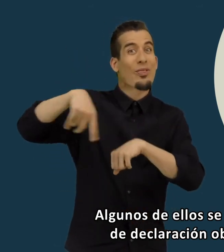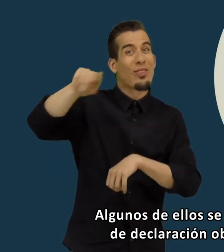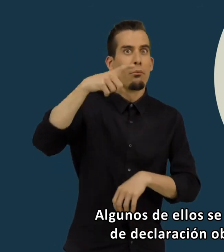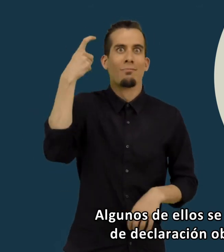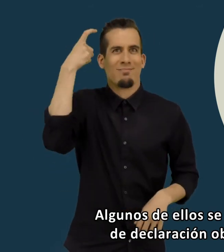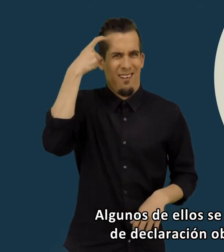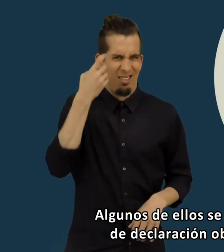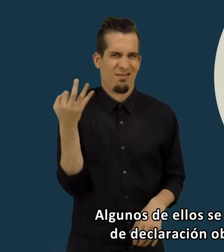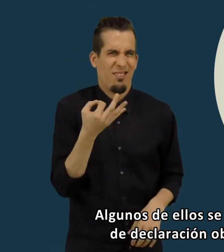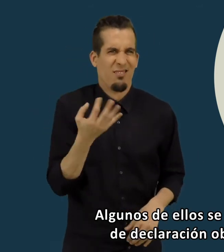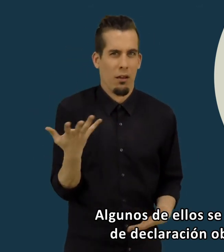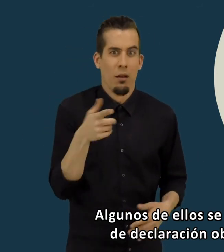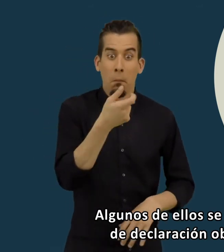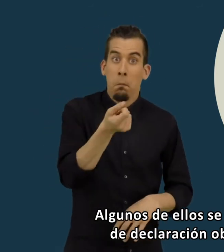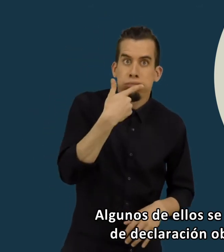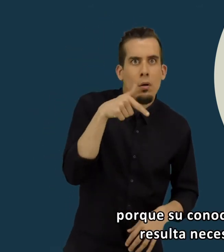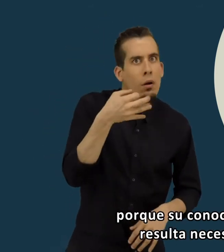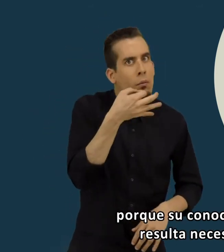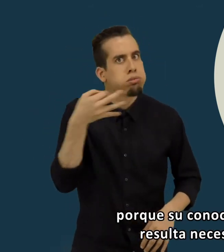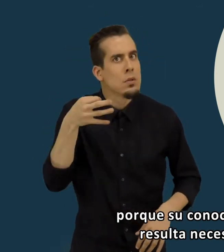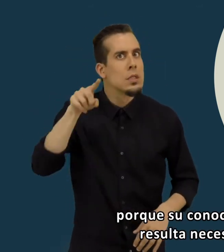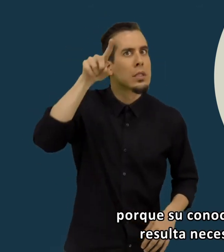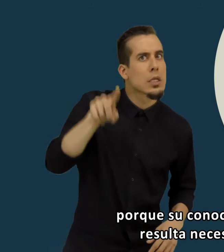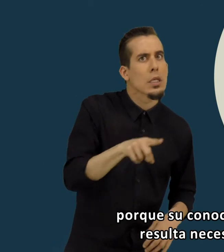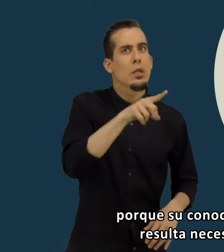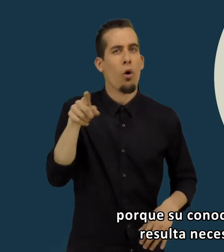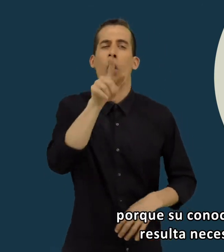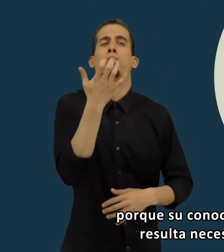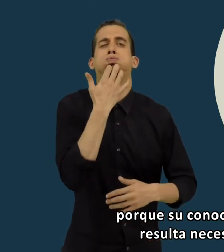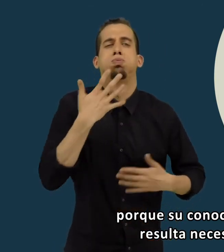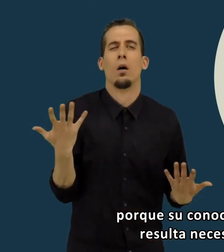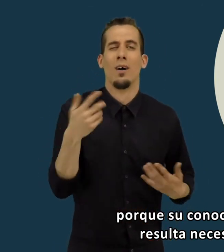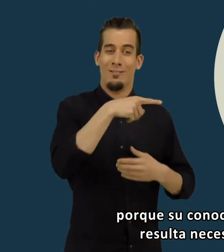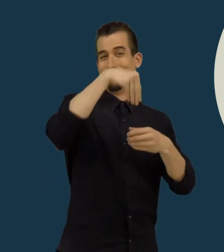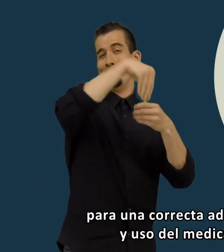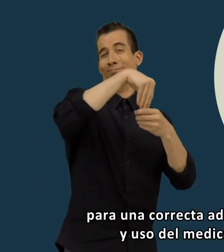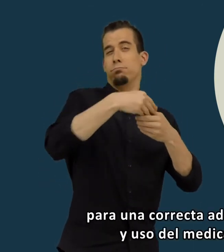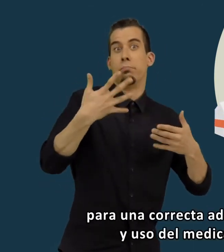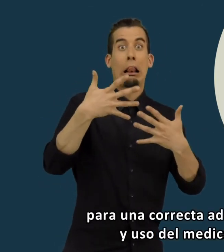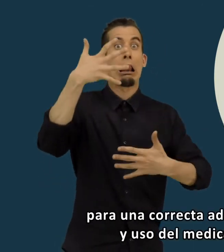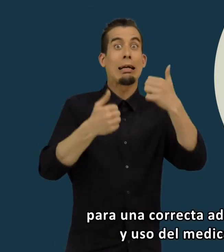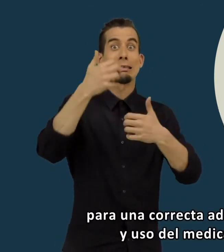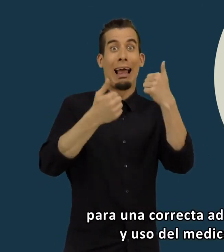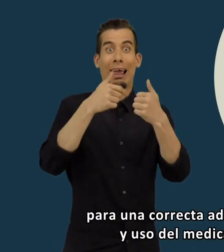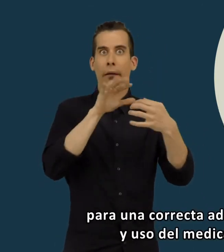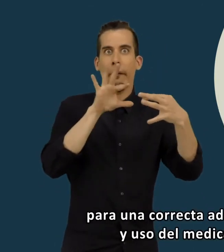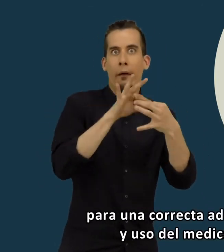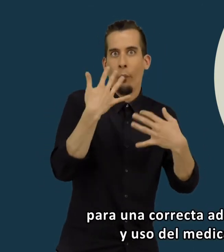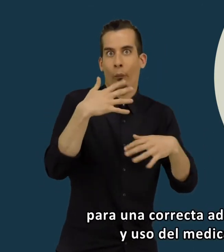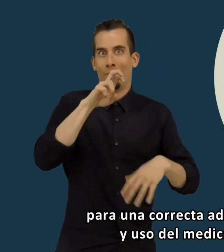consideran de declaración obligatoria porque su conocimiento resulta necesario para una correcta administración